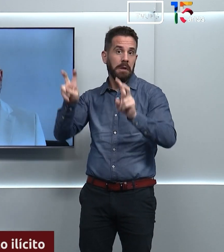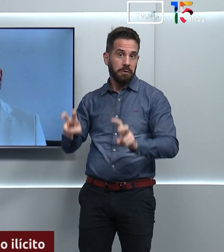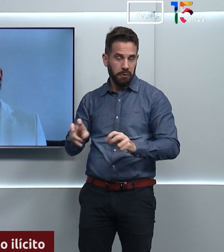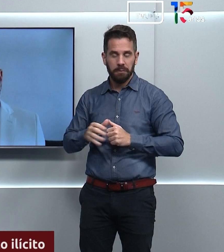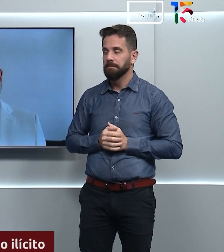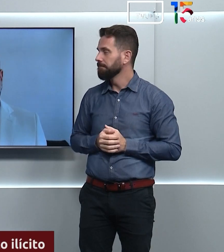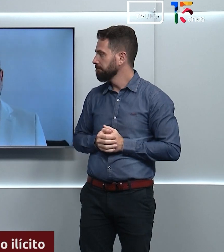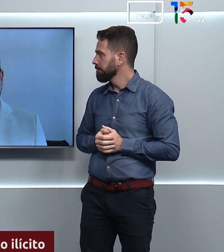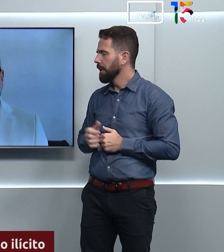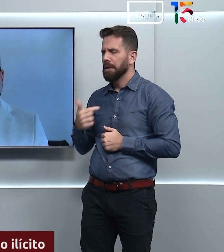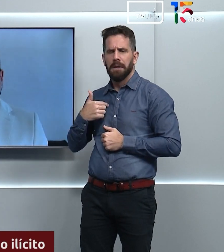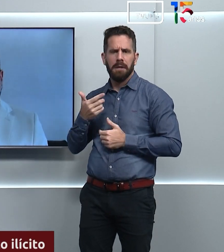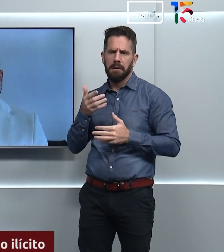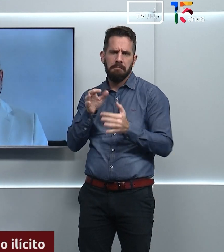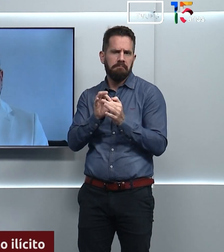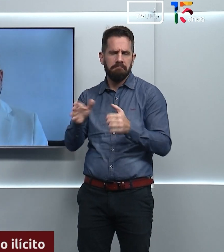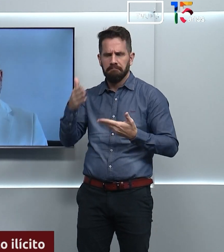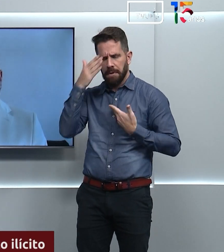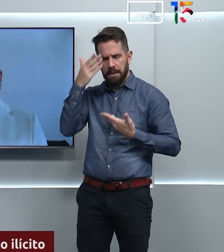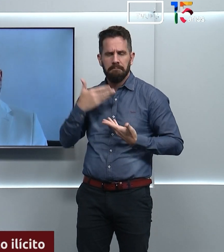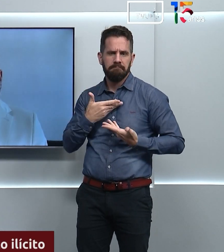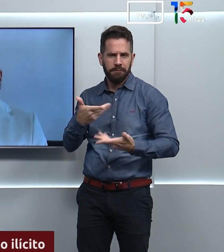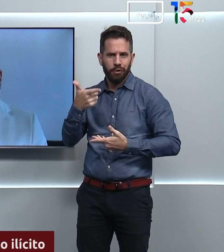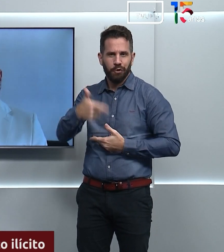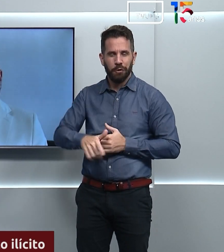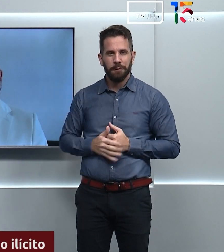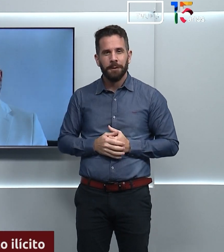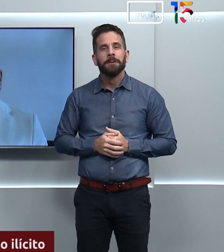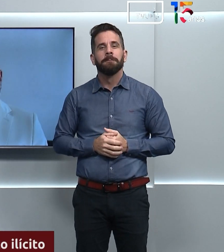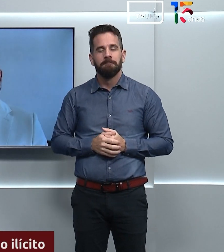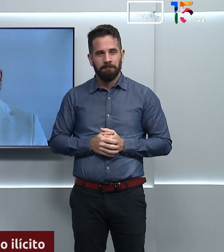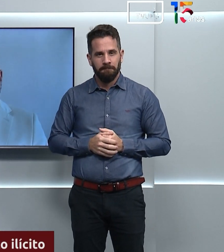que agradeço, estou sempre à disposição do programa. Até mais.